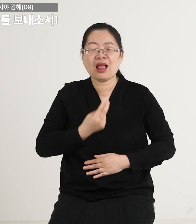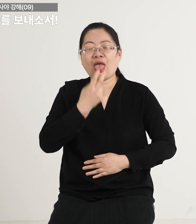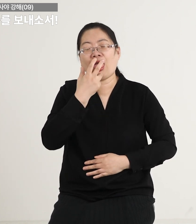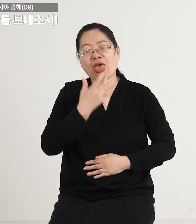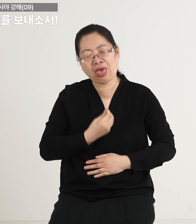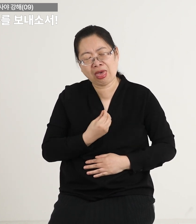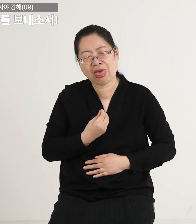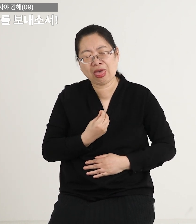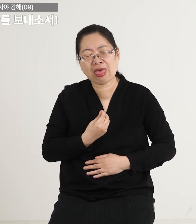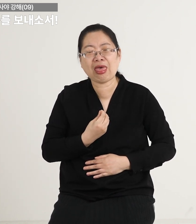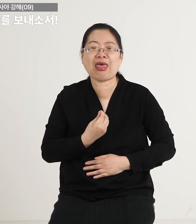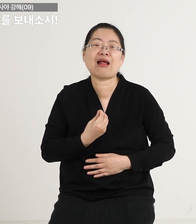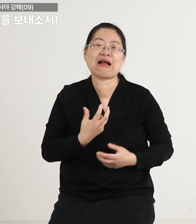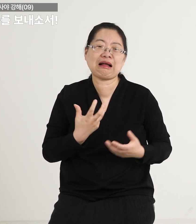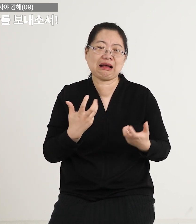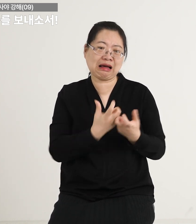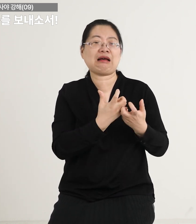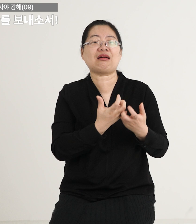소리로 가득하지만